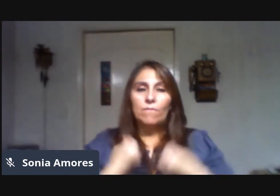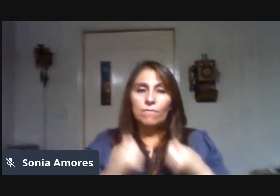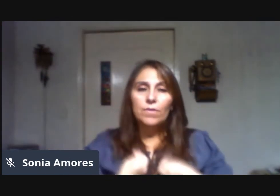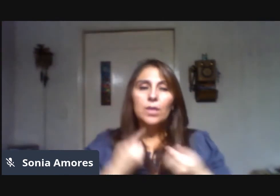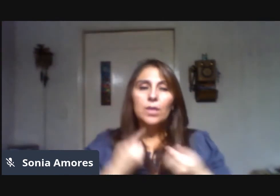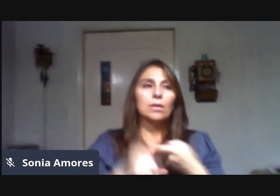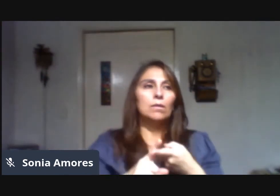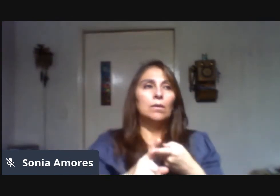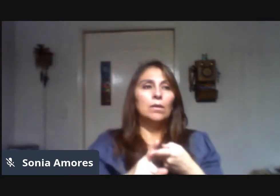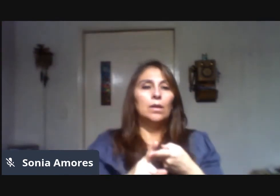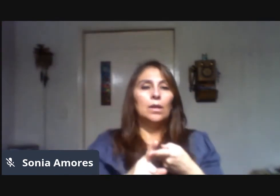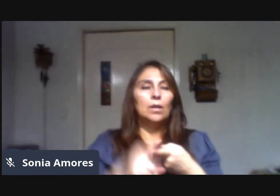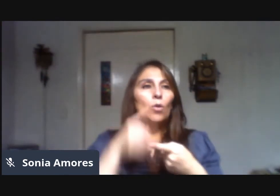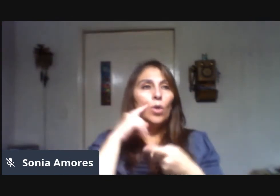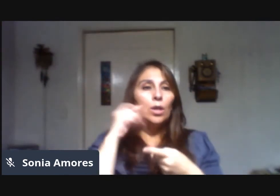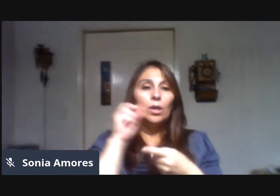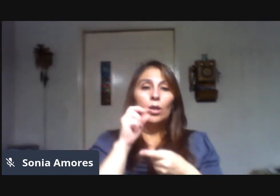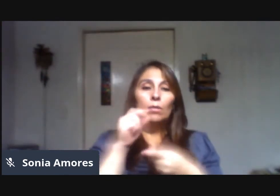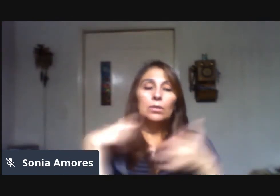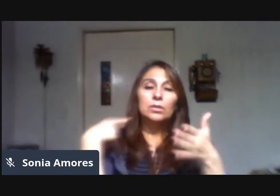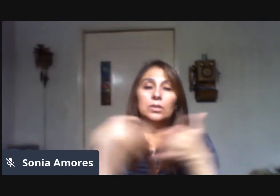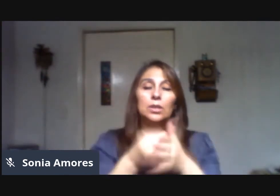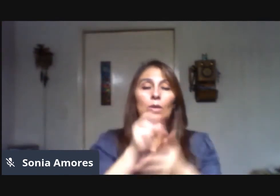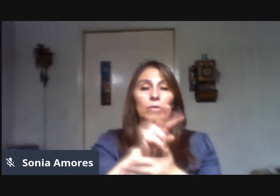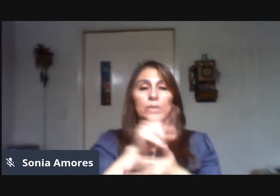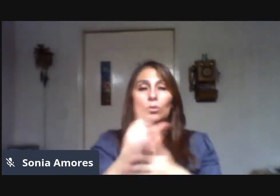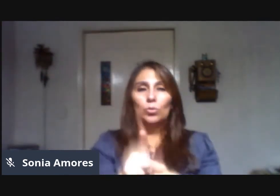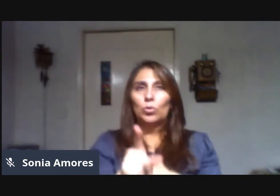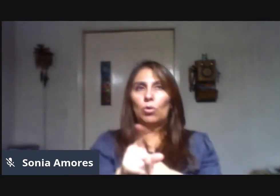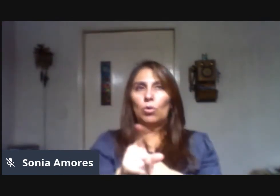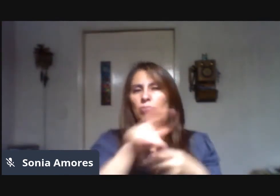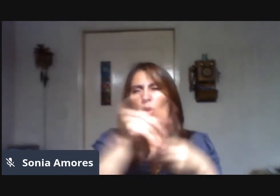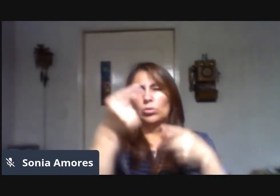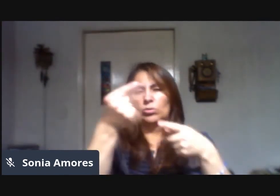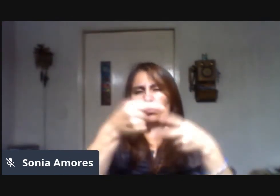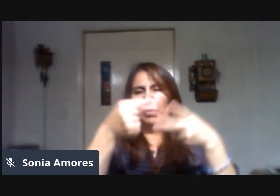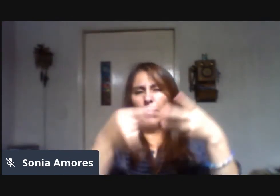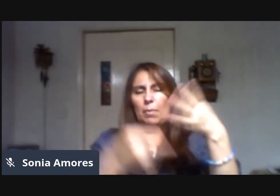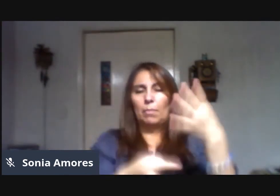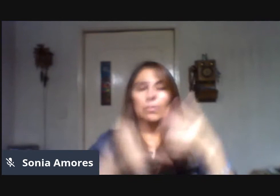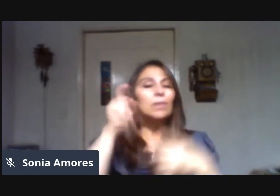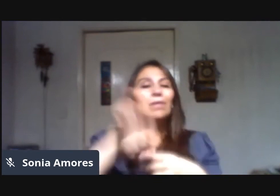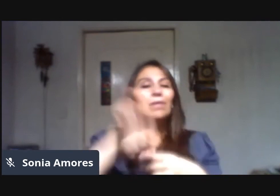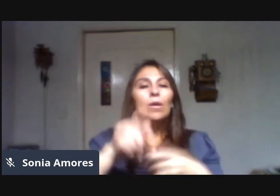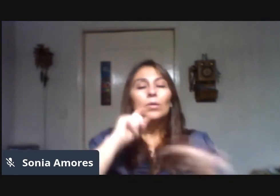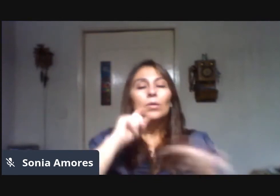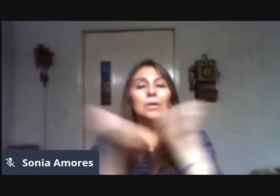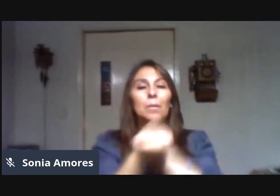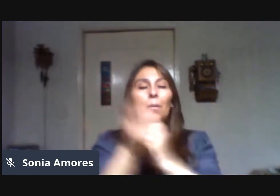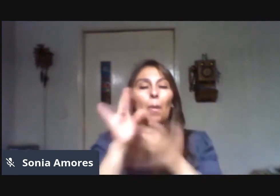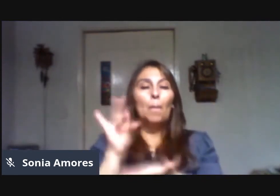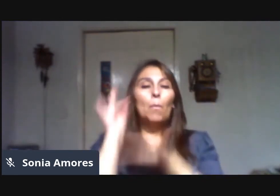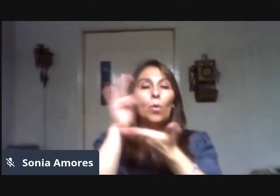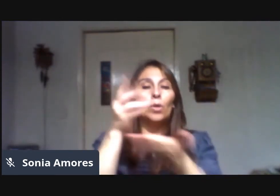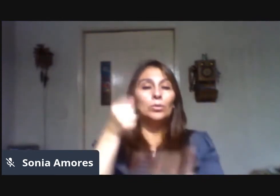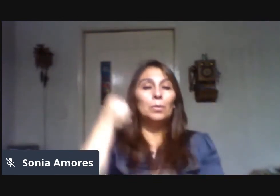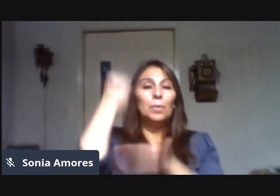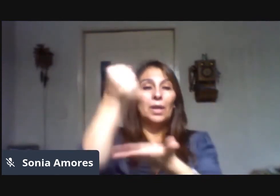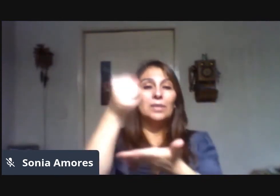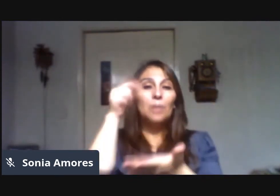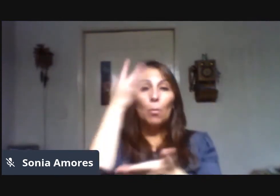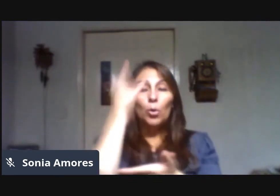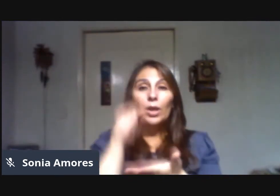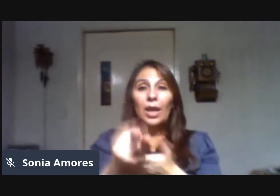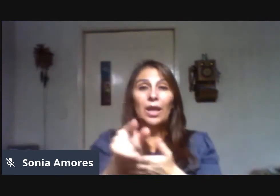el Sumao Kansai, llamémoslo como lo queramos, pero hay que cambiar este modelo capitalista depredador y que extermina la vida.